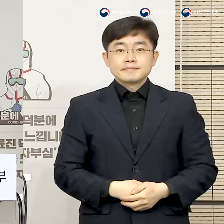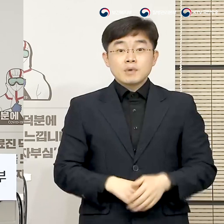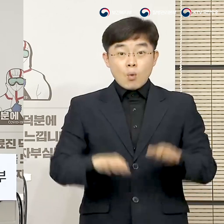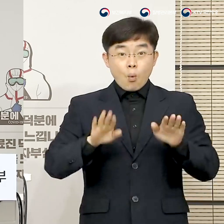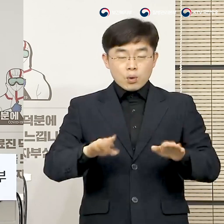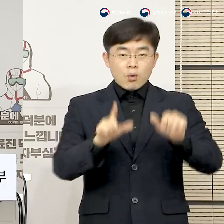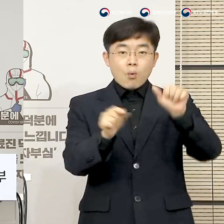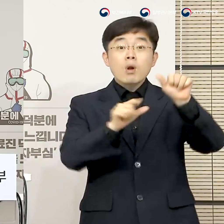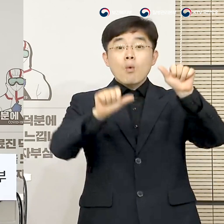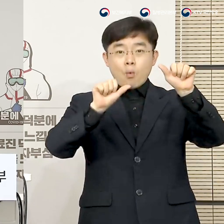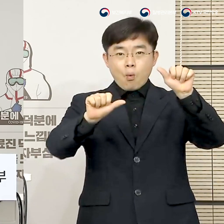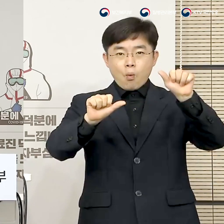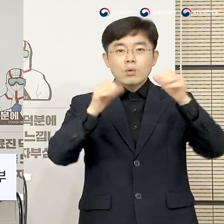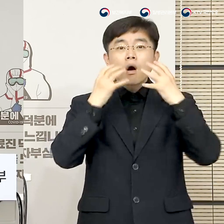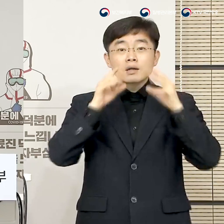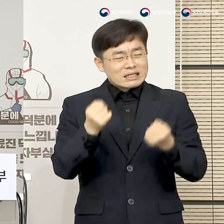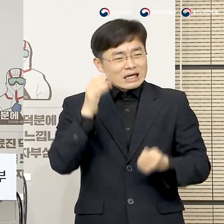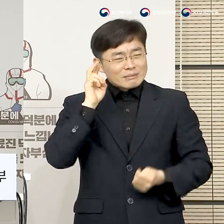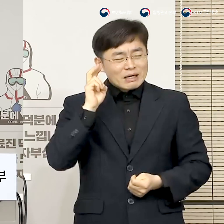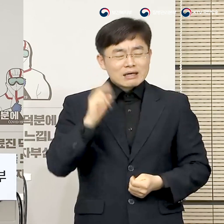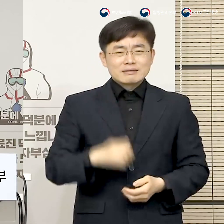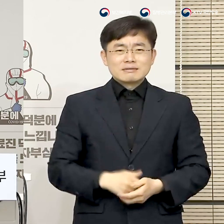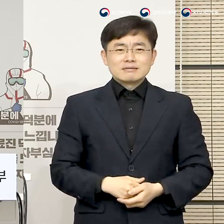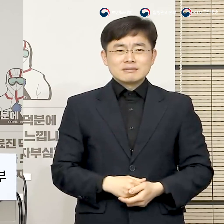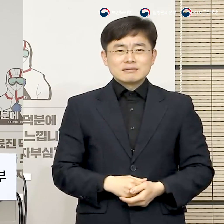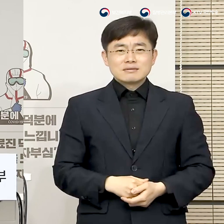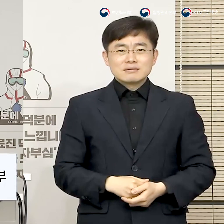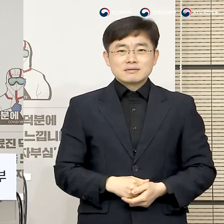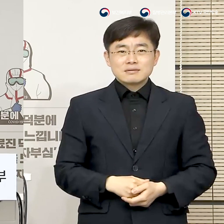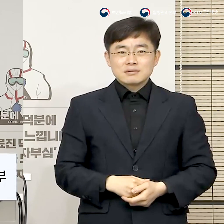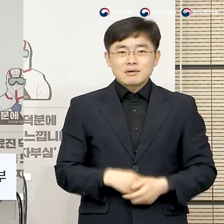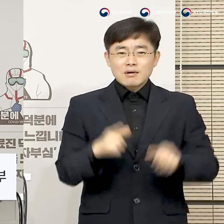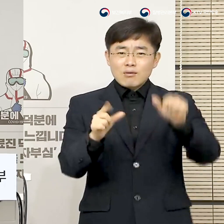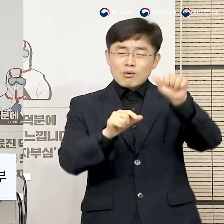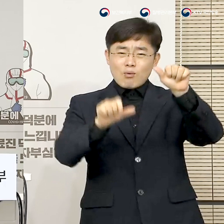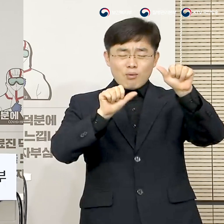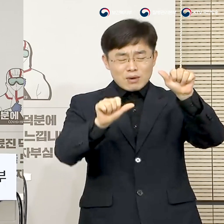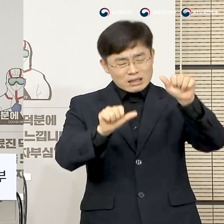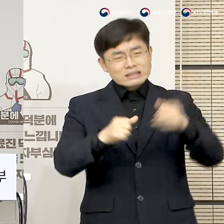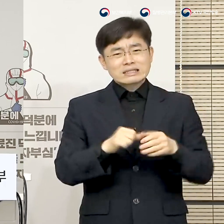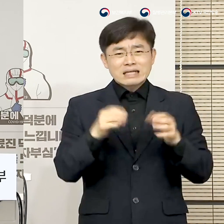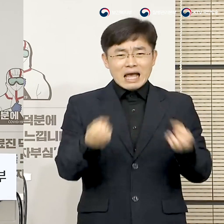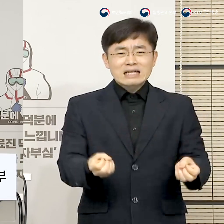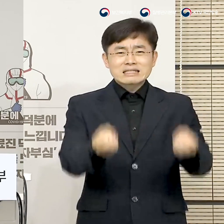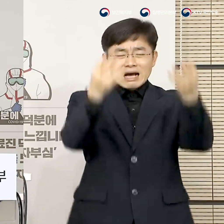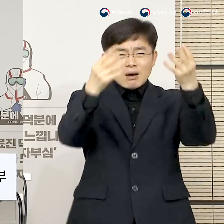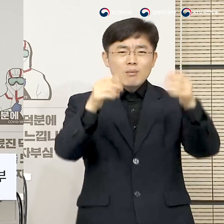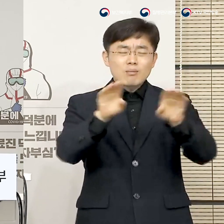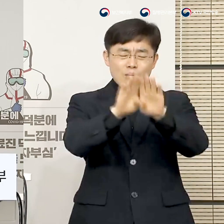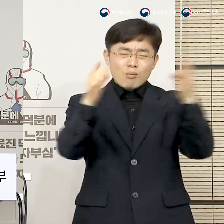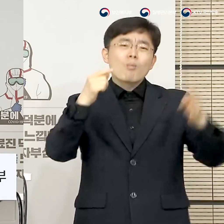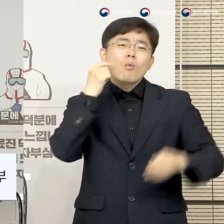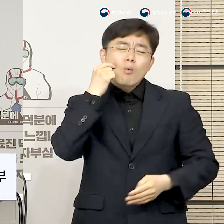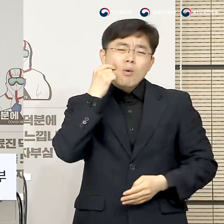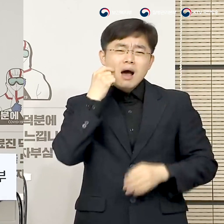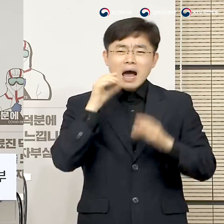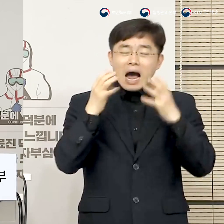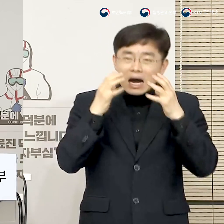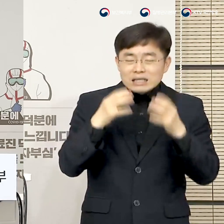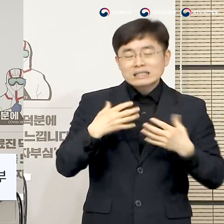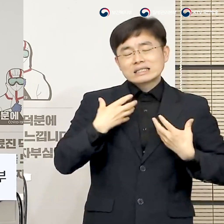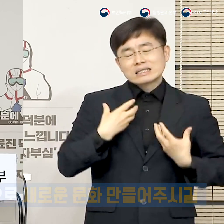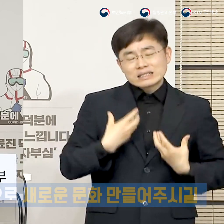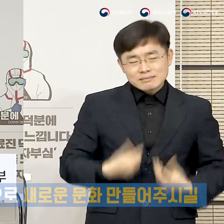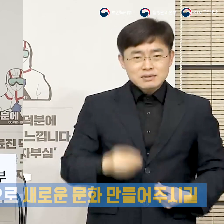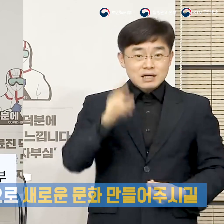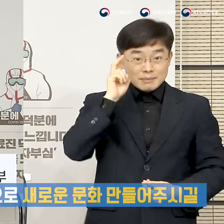오늘은 5월 5일 어린이날입니다. 평소와 달리 다양한 행사가 열리지 못해 많은 어린이들이 실망하고